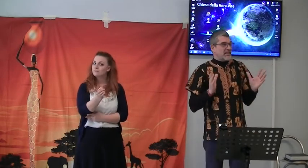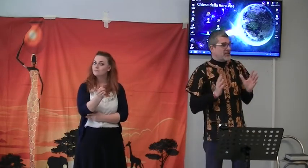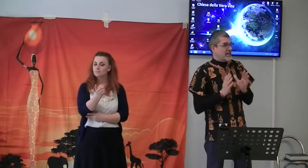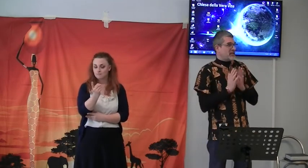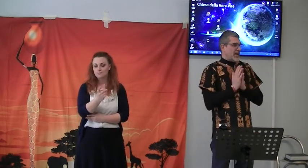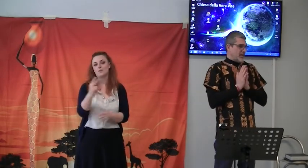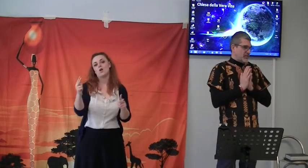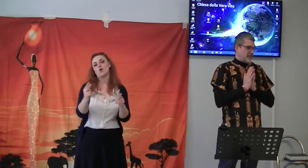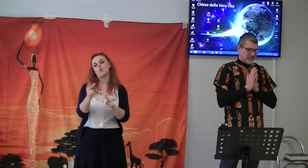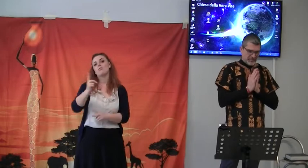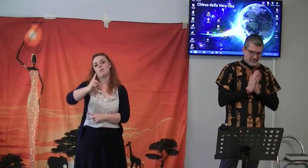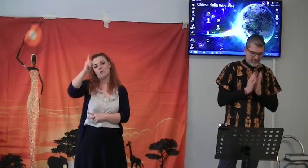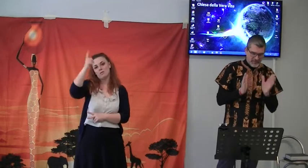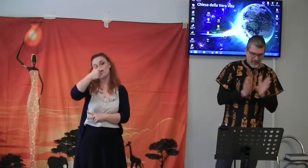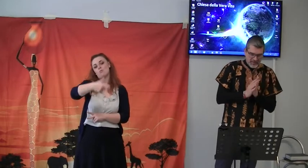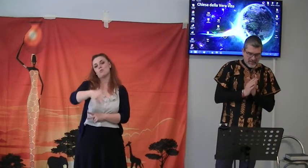incontrare Dio e adorarlo.